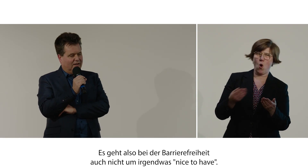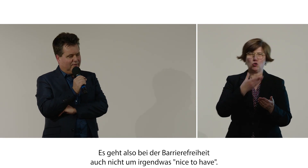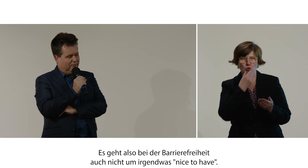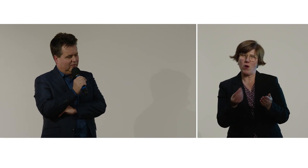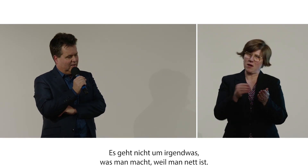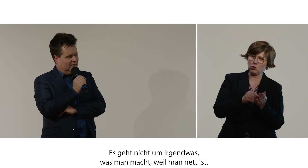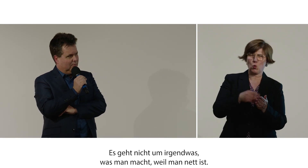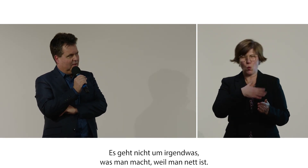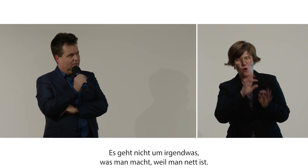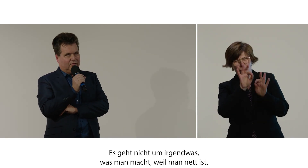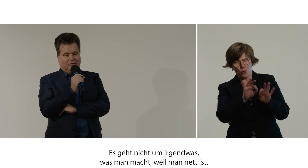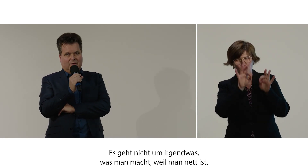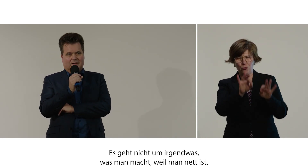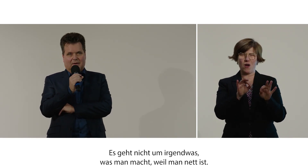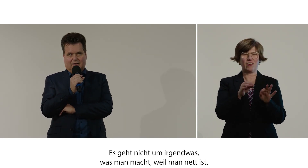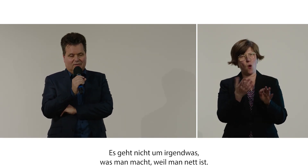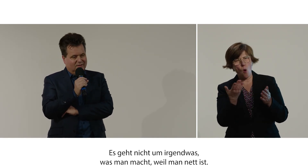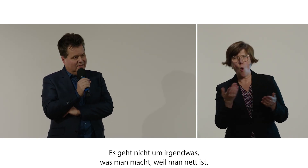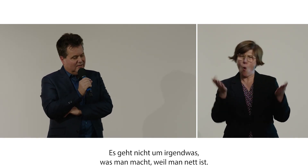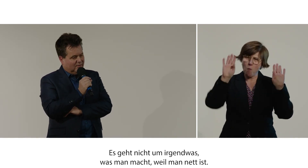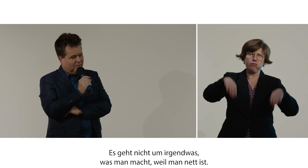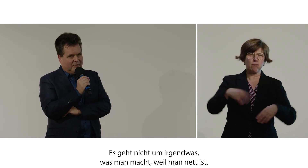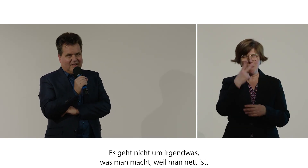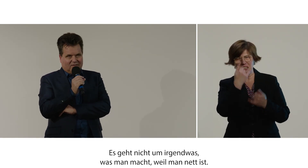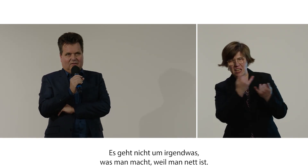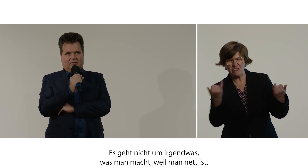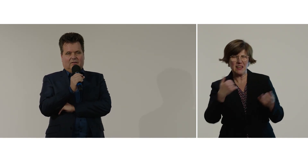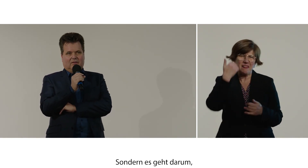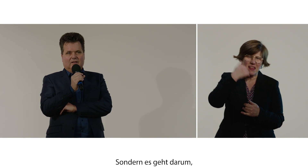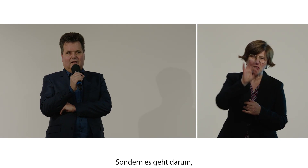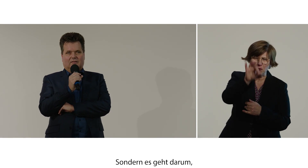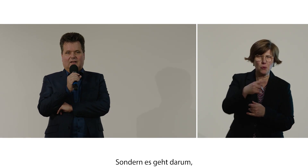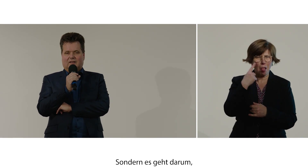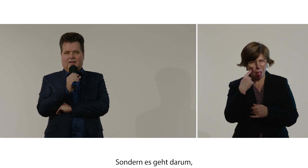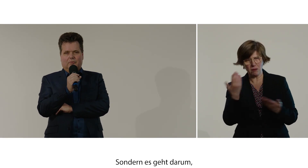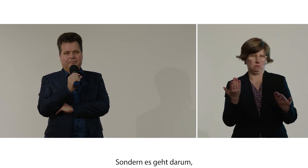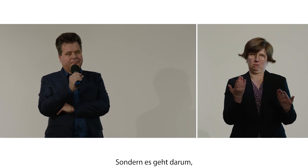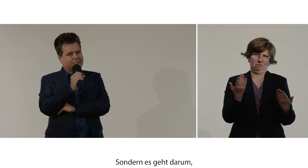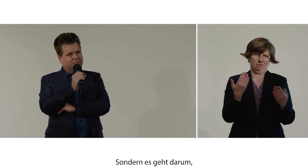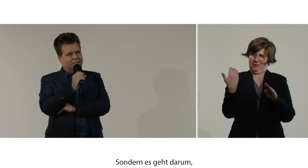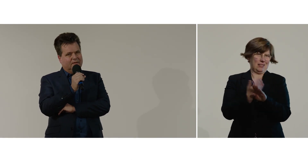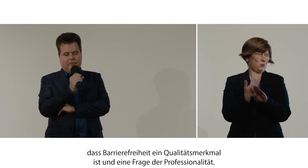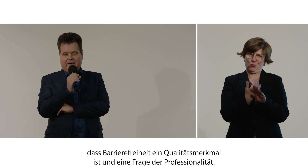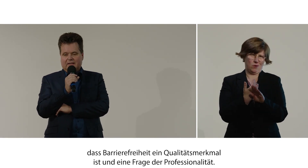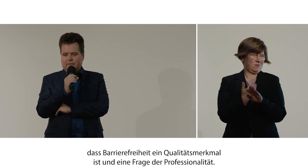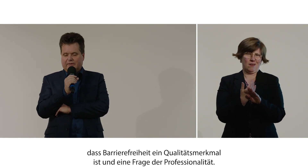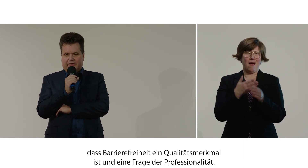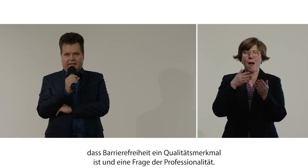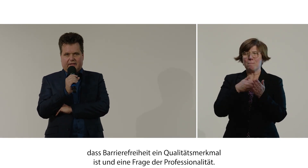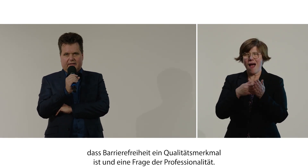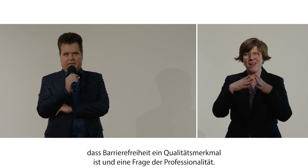nice to have, es geht nicht um irgendwas, was man halt macht, weil man nett ist. Sondern es geht darum, dass